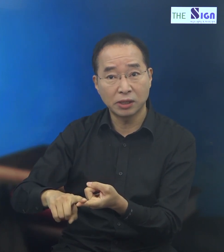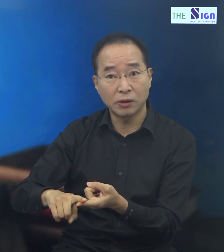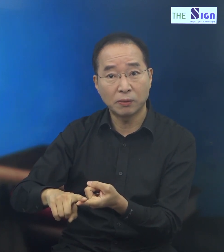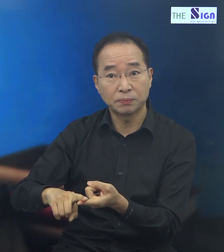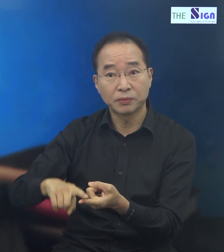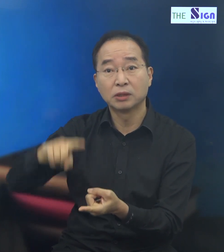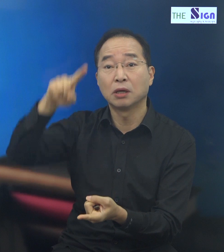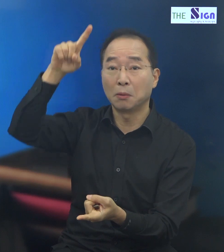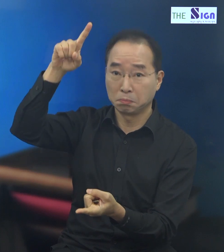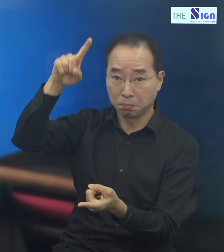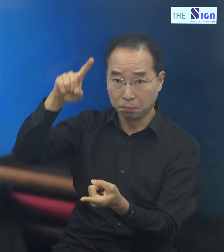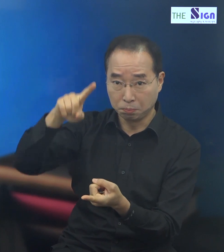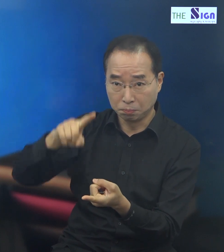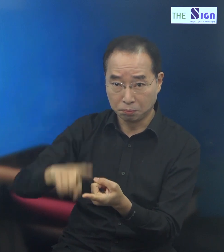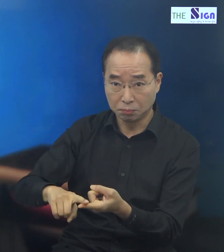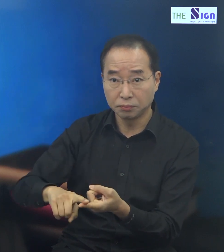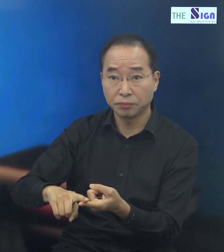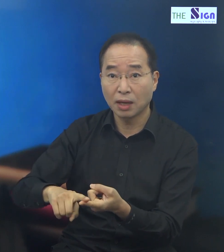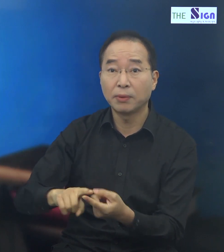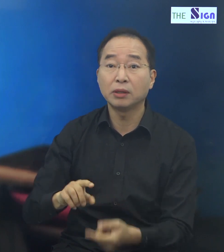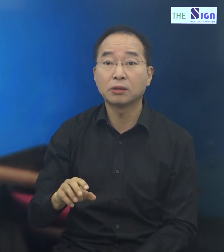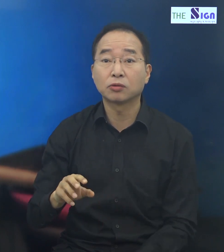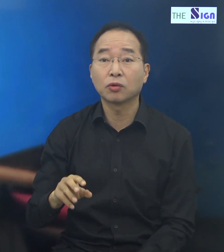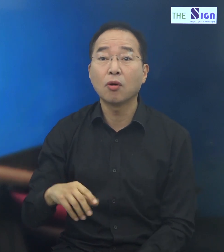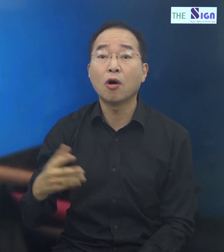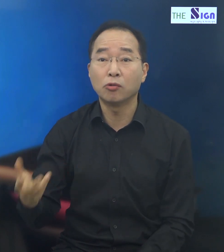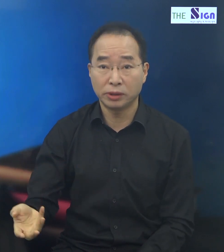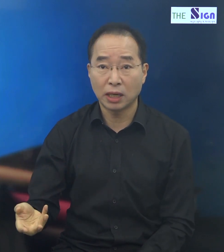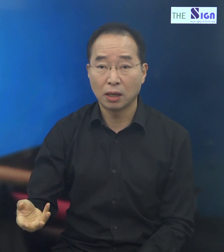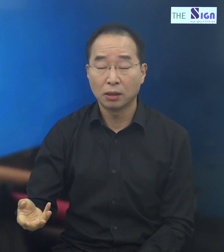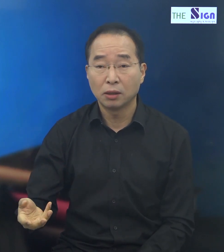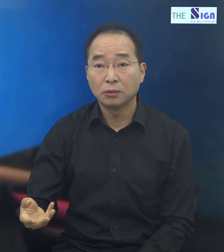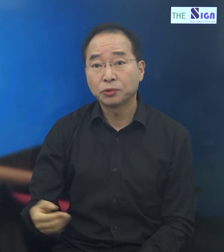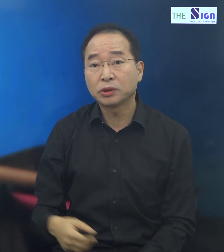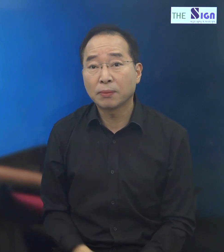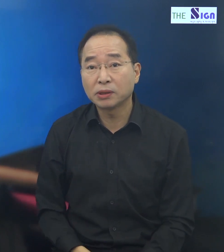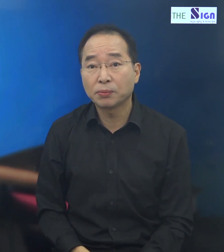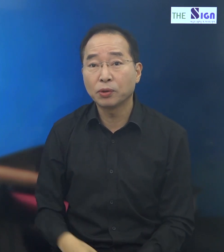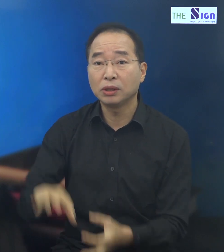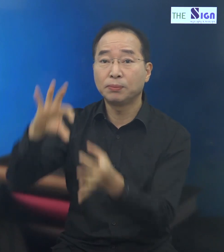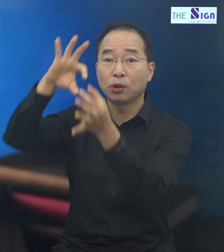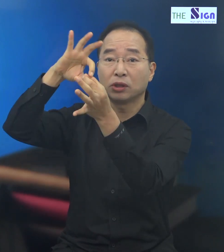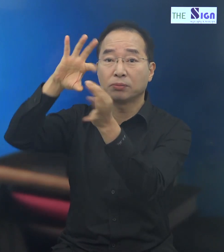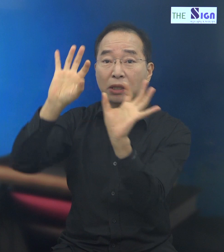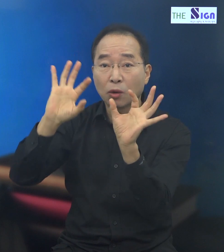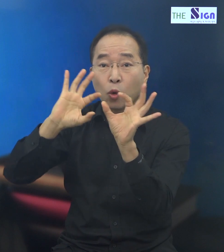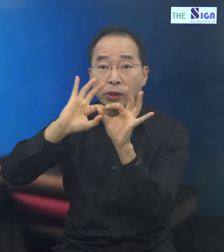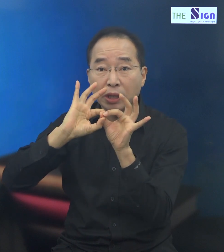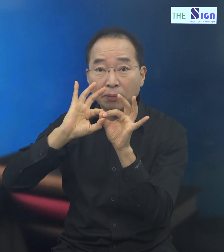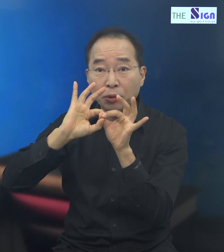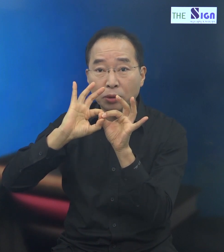뜻이에요. 그래서 하면 이것도 어울리다. 또 세 번째 표현은 이 표현을 씁니다. 이게 고리라는 표현입니다.